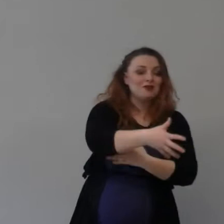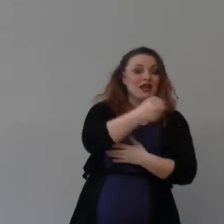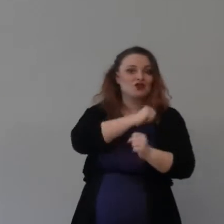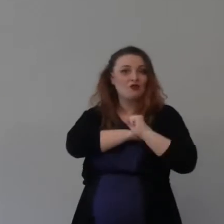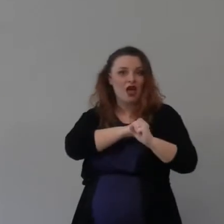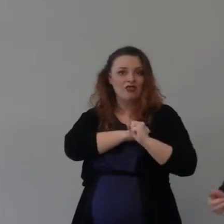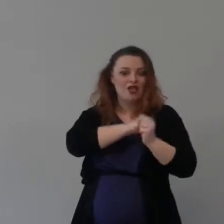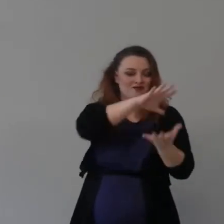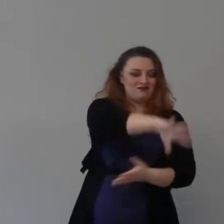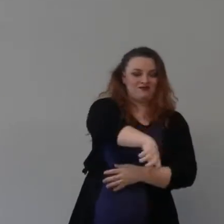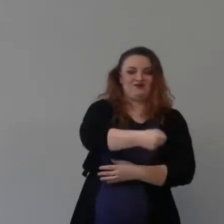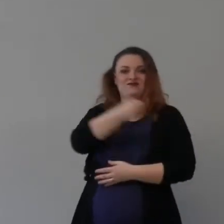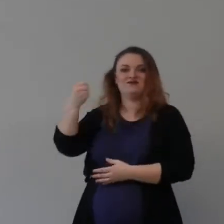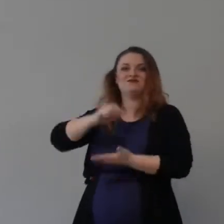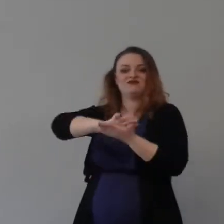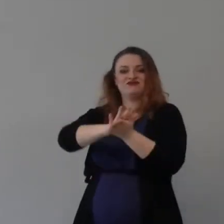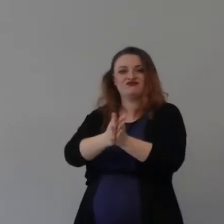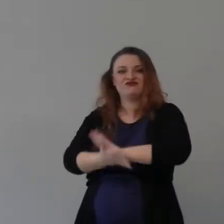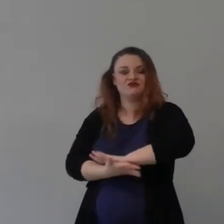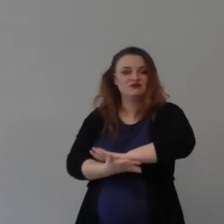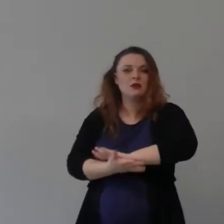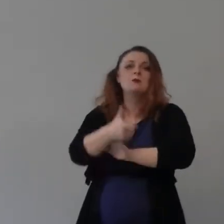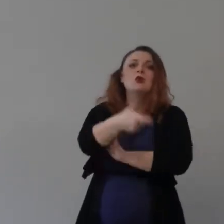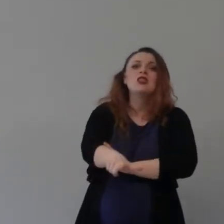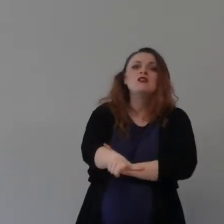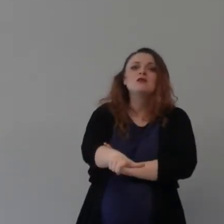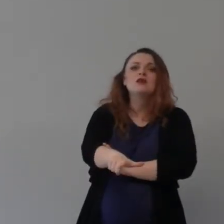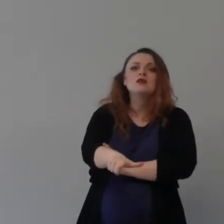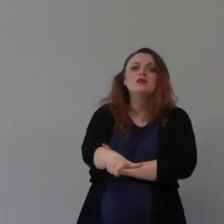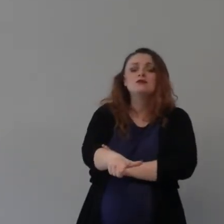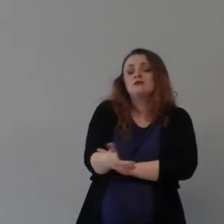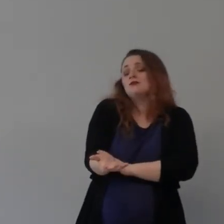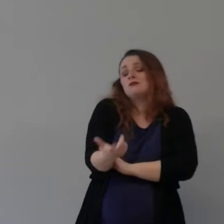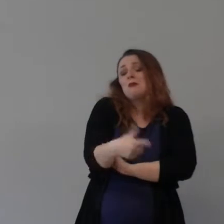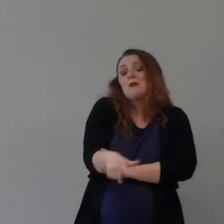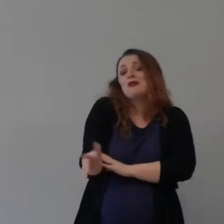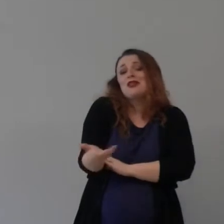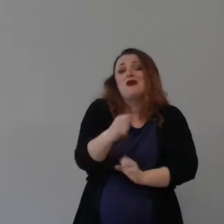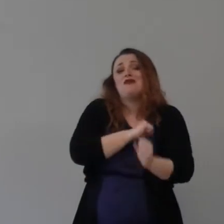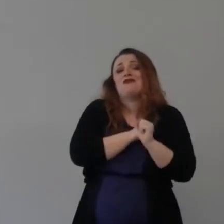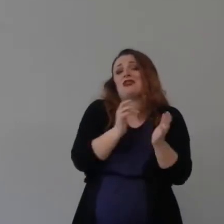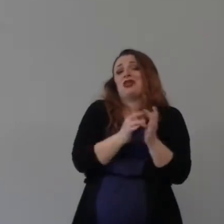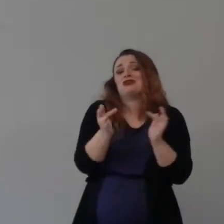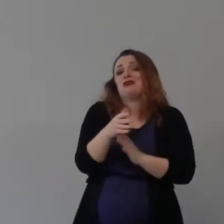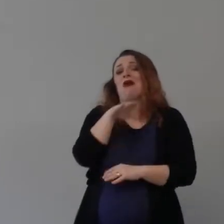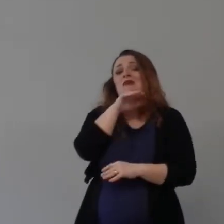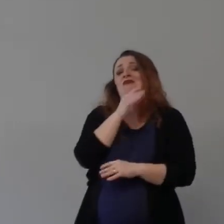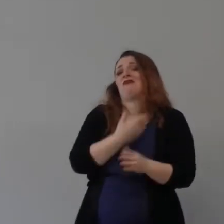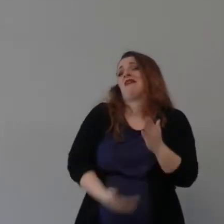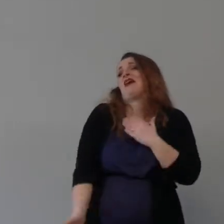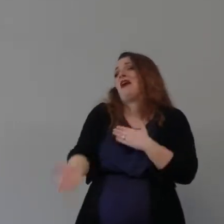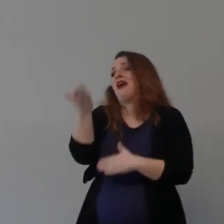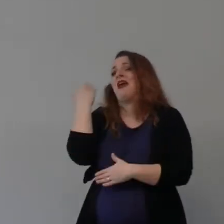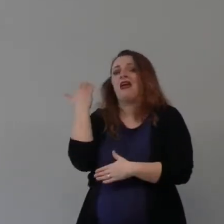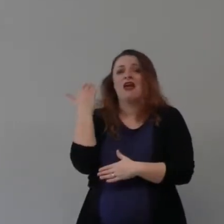in Gesù. Perché? Perché in fondo la fede in Gesù è troppo banale, è una cosa vecchia. Meglio